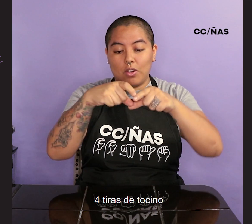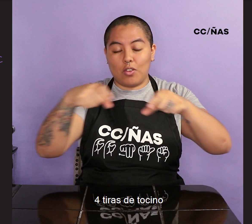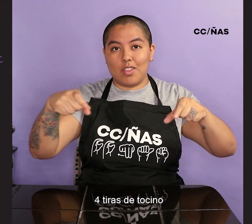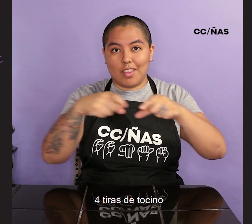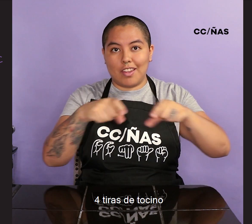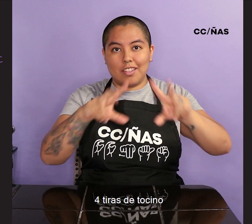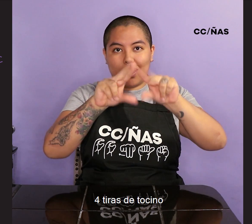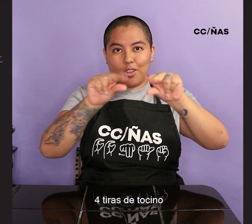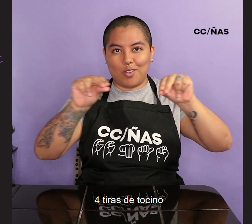4 tiras de tocino,